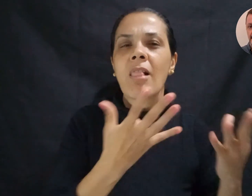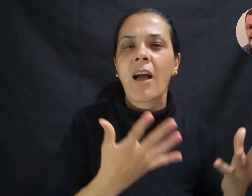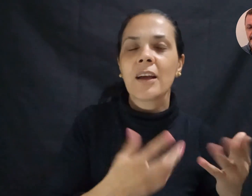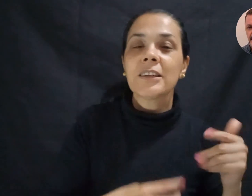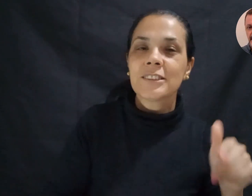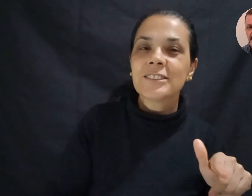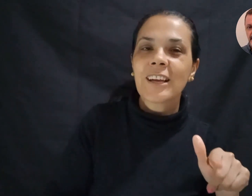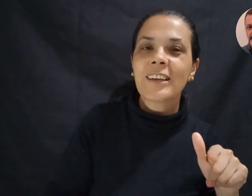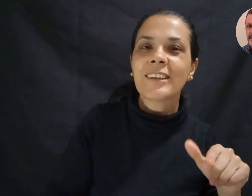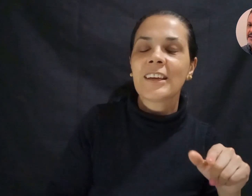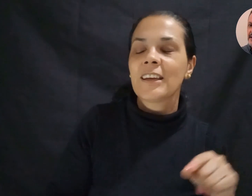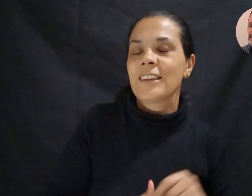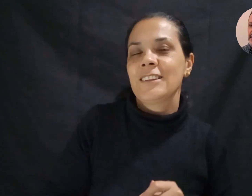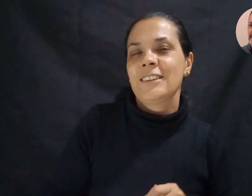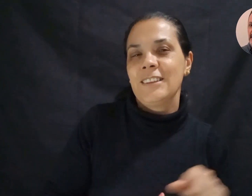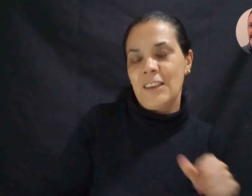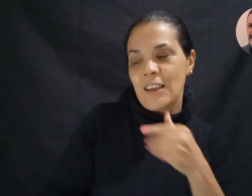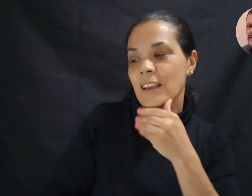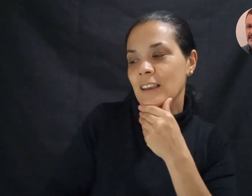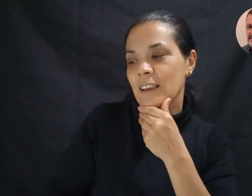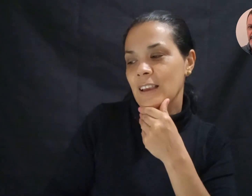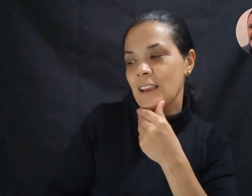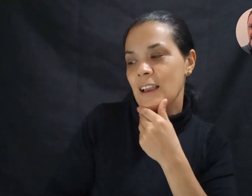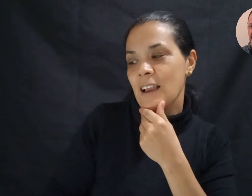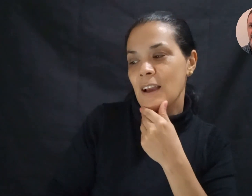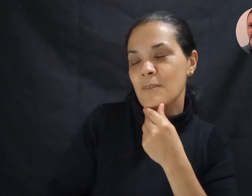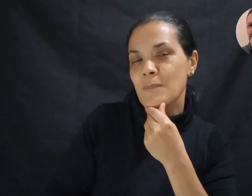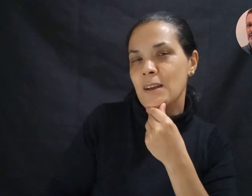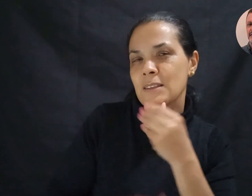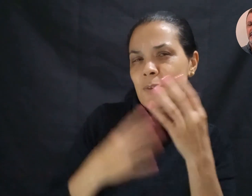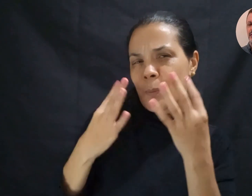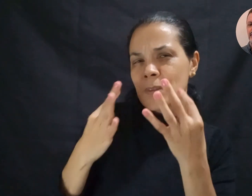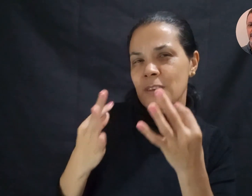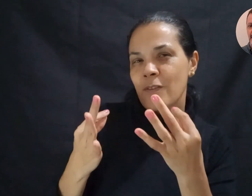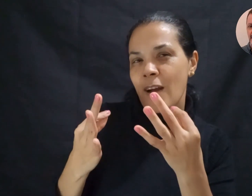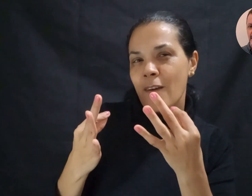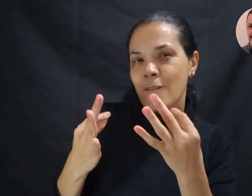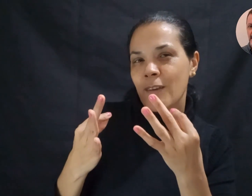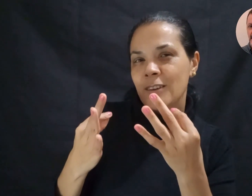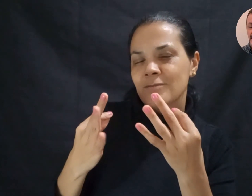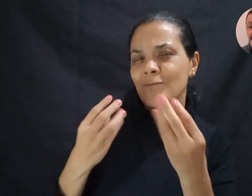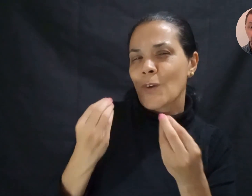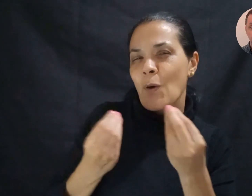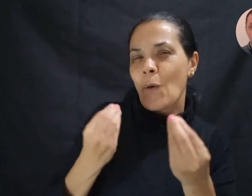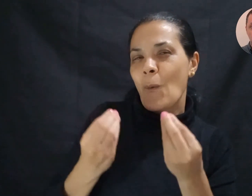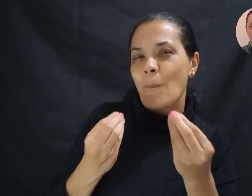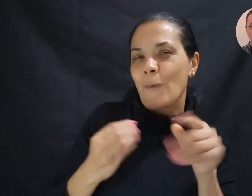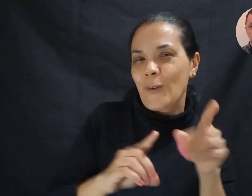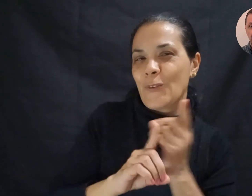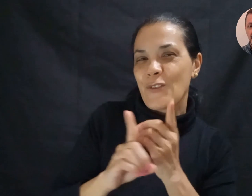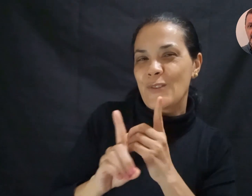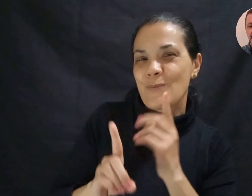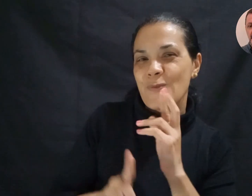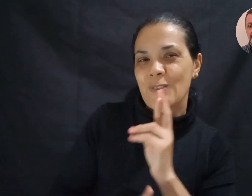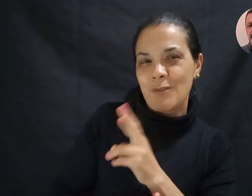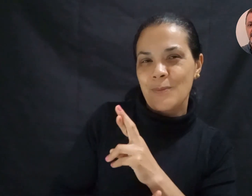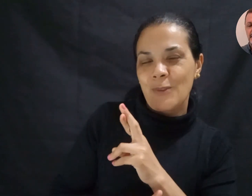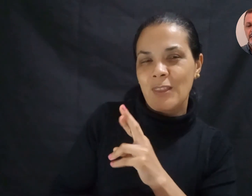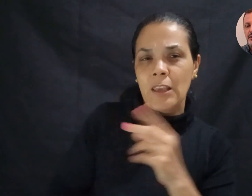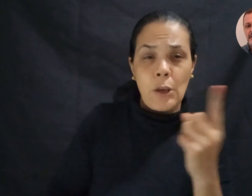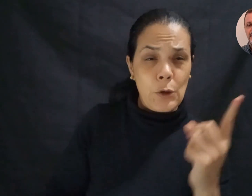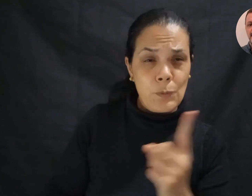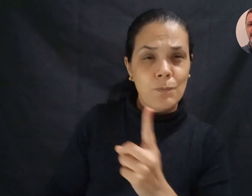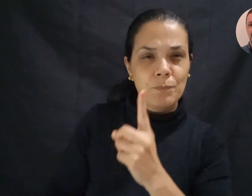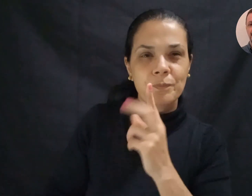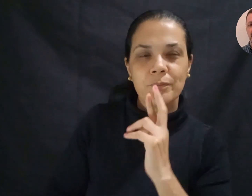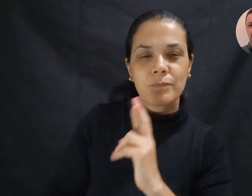realiza?" Siddhartha Gautama apenas observava como seus discípulos iam agir. Então, um deles se adiantou